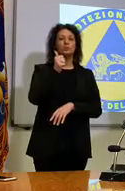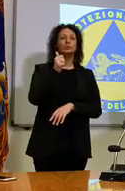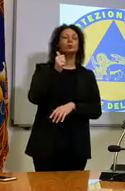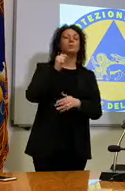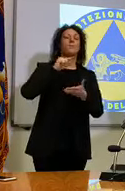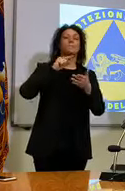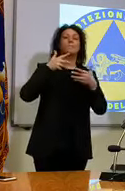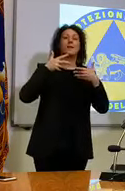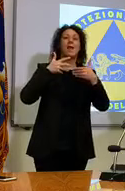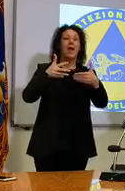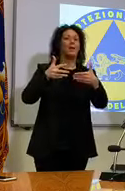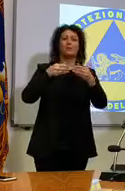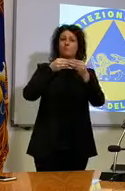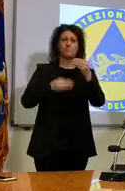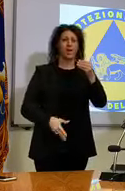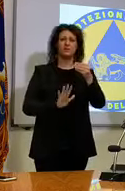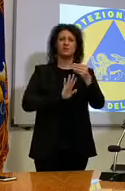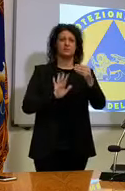perso.